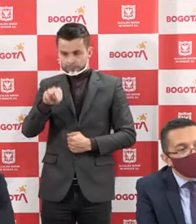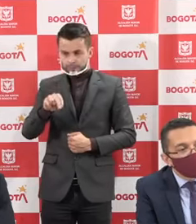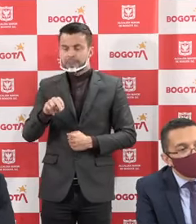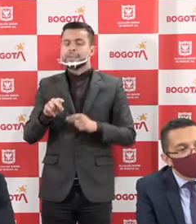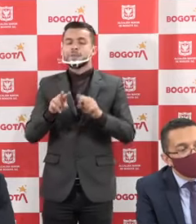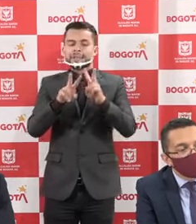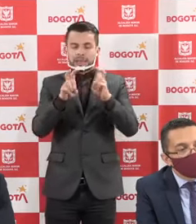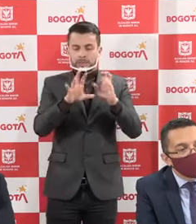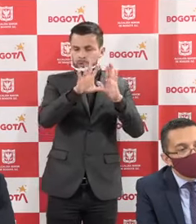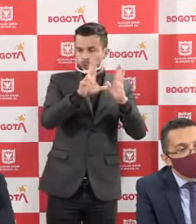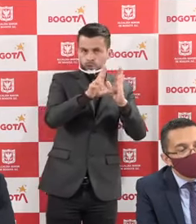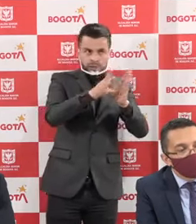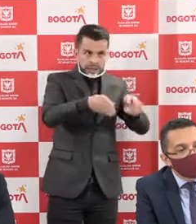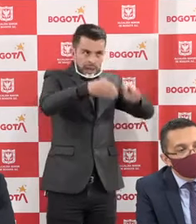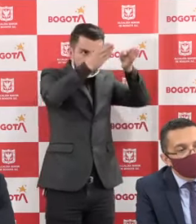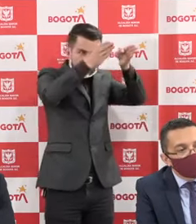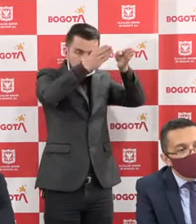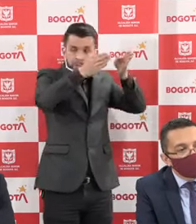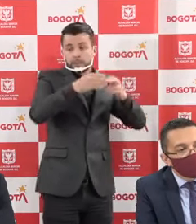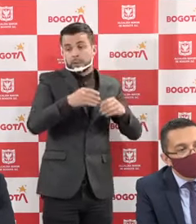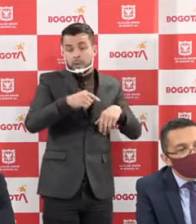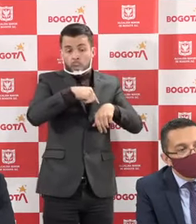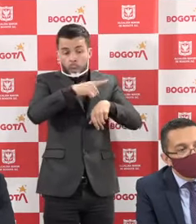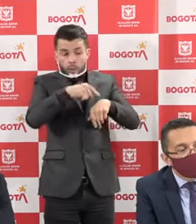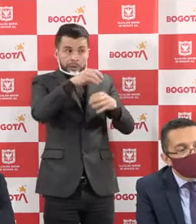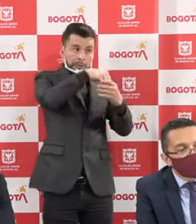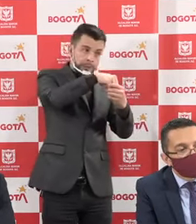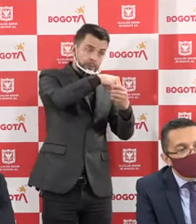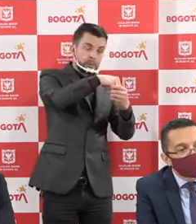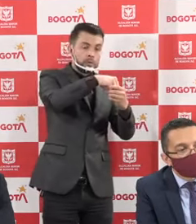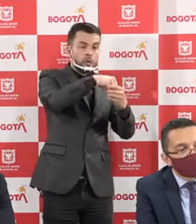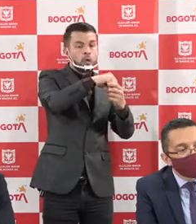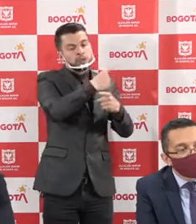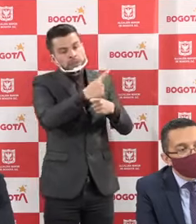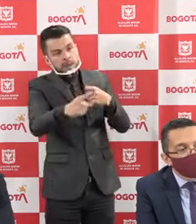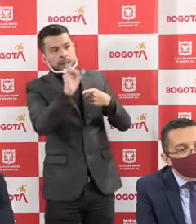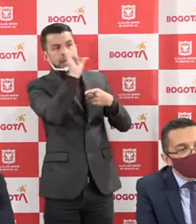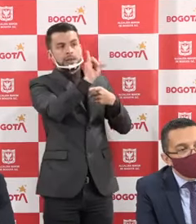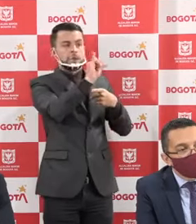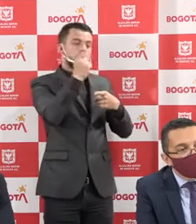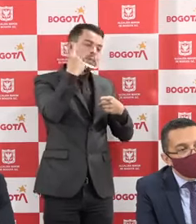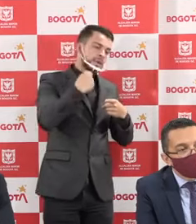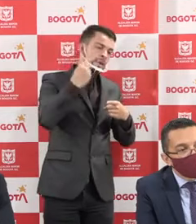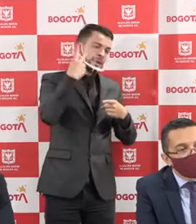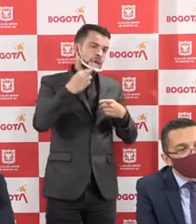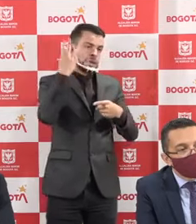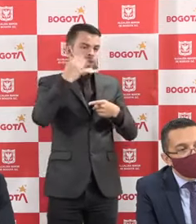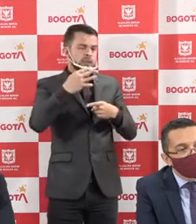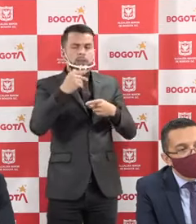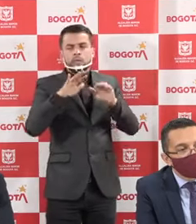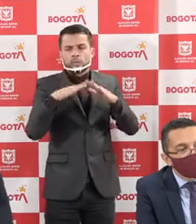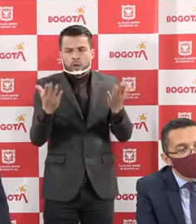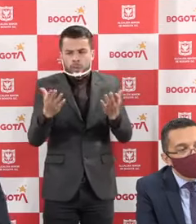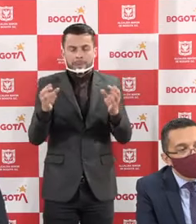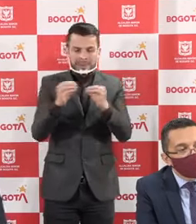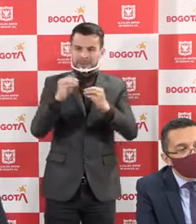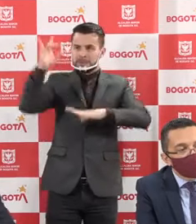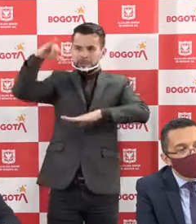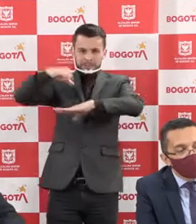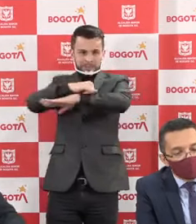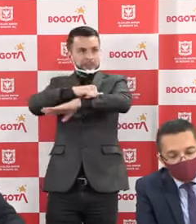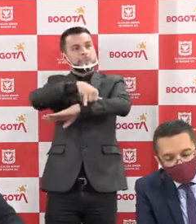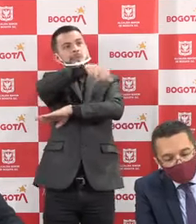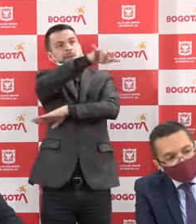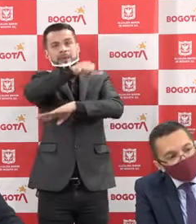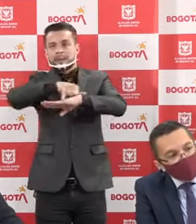alojamientos por hora corto o largo plazo cómo se manejarán los horarios teniendo en cuenta la reapertura de vuelos y respecto a esos